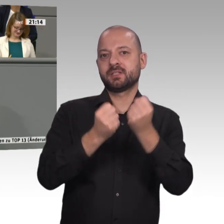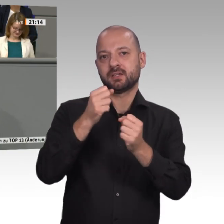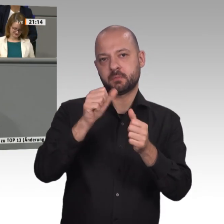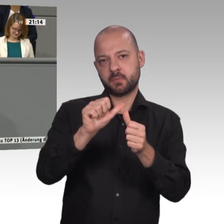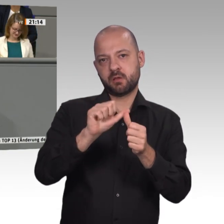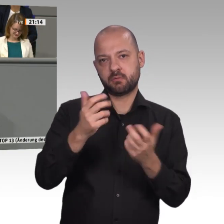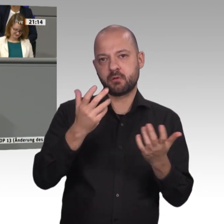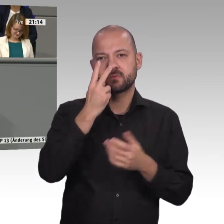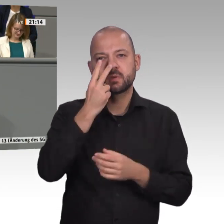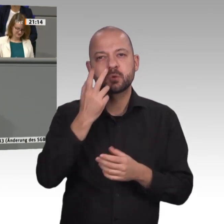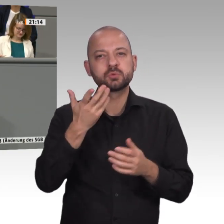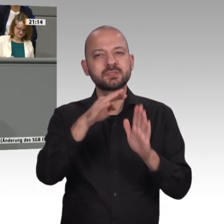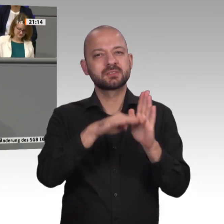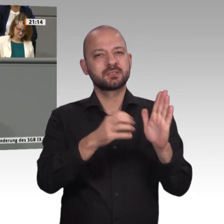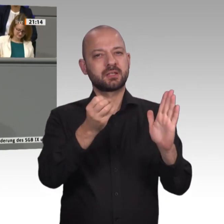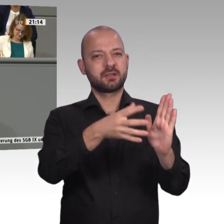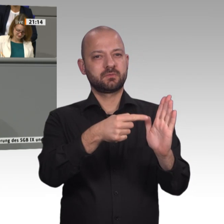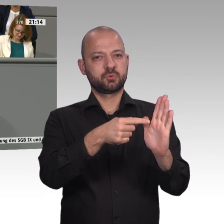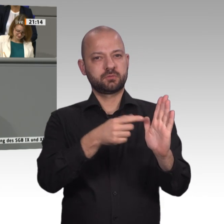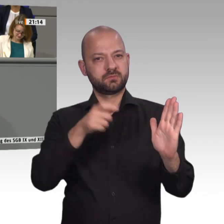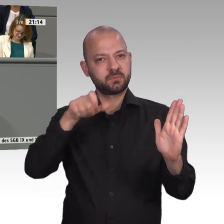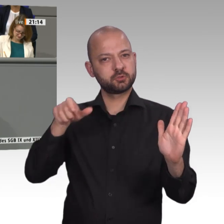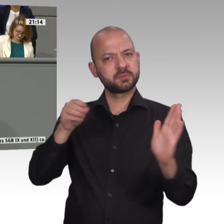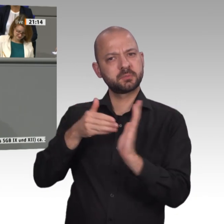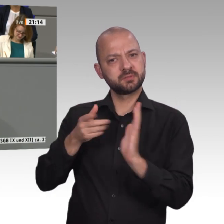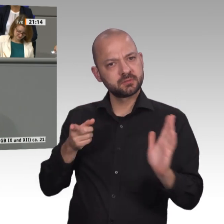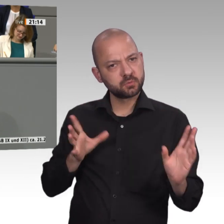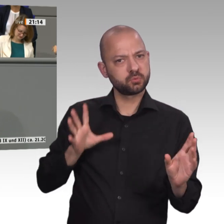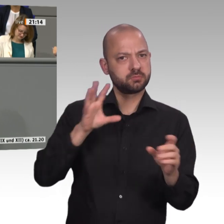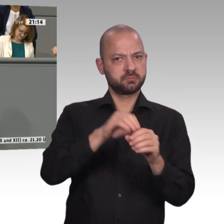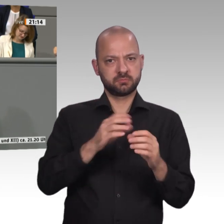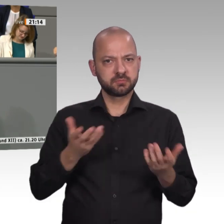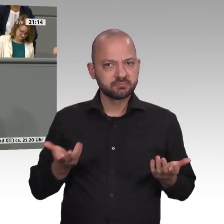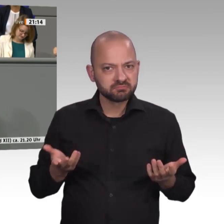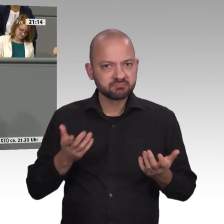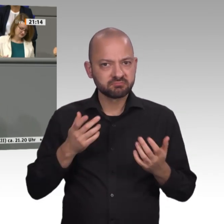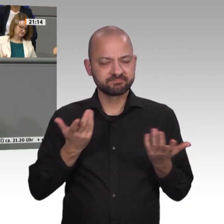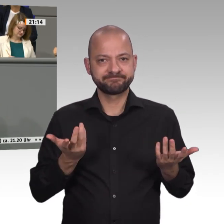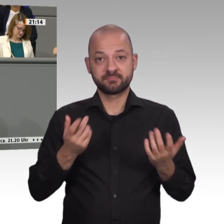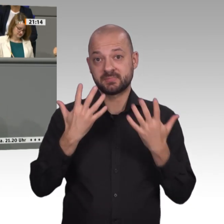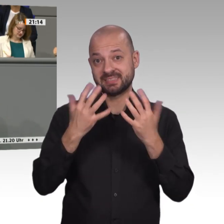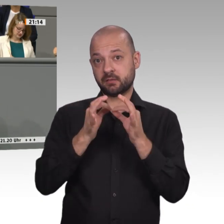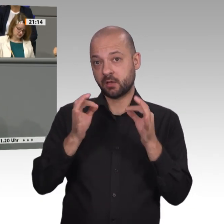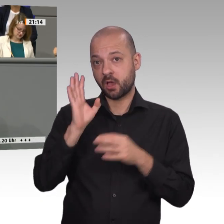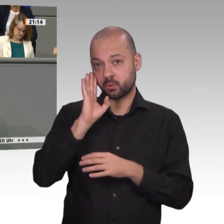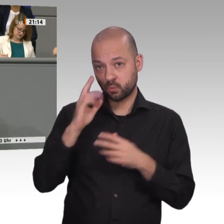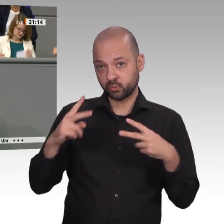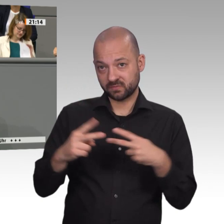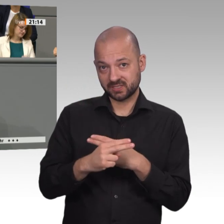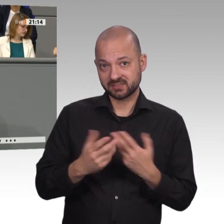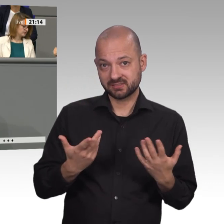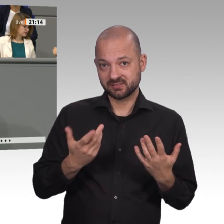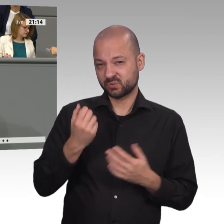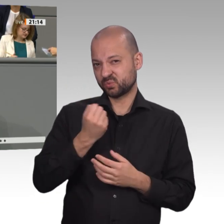dass es nicht mal möglich ist, dass der Deutsche Bundestag Dokumente, die in diesen Anhörungen verwendet werden, barrierefrei zur Verfügung gestellt werden. So viel